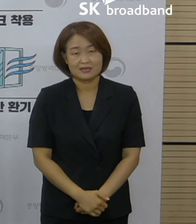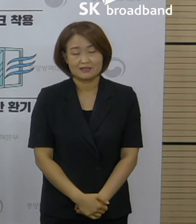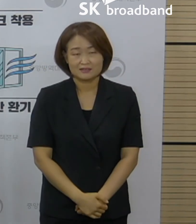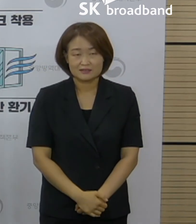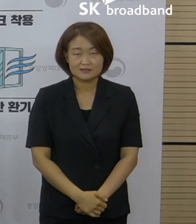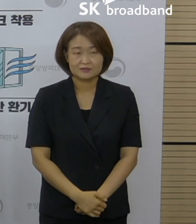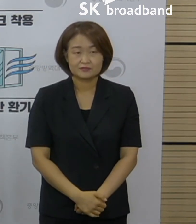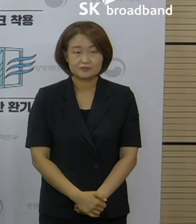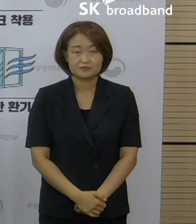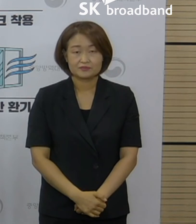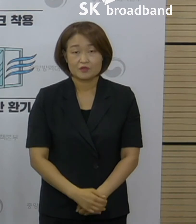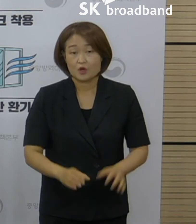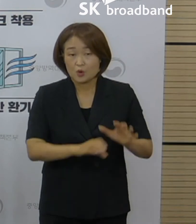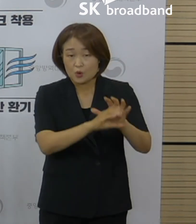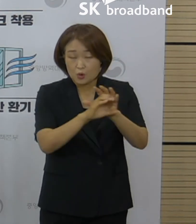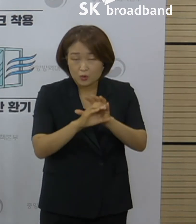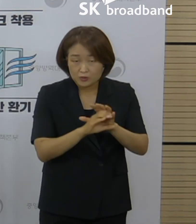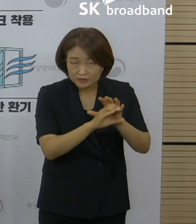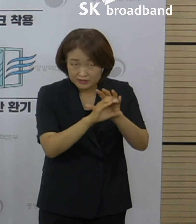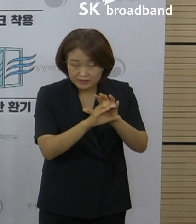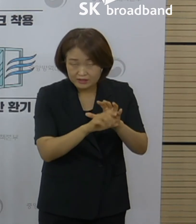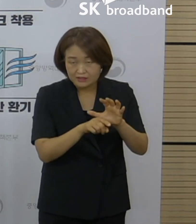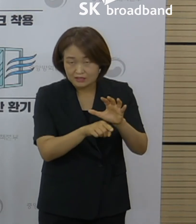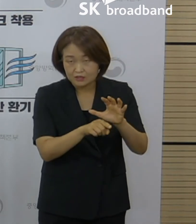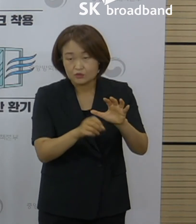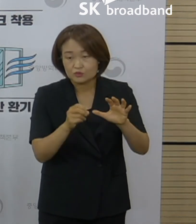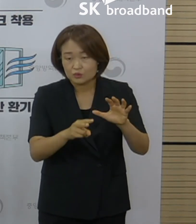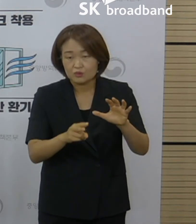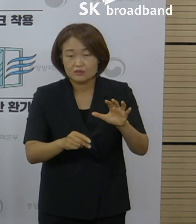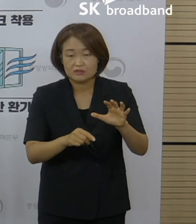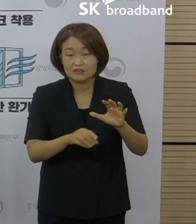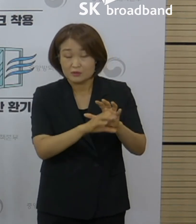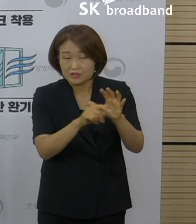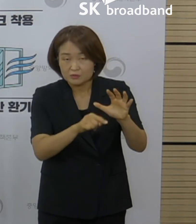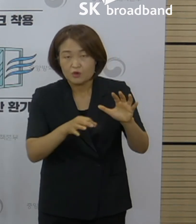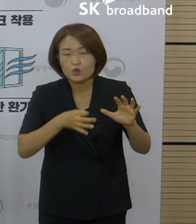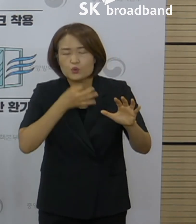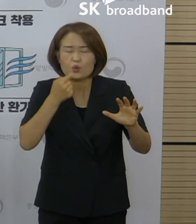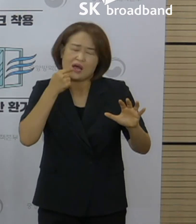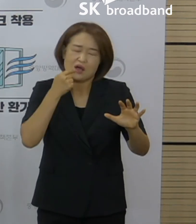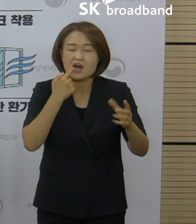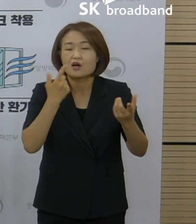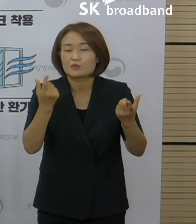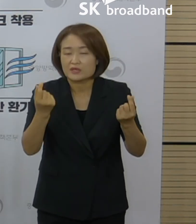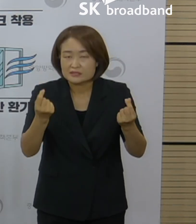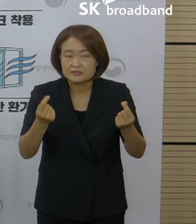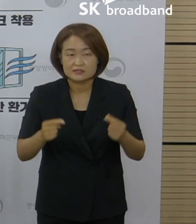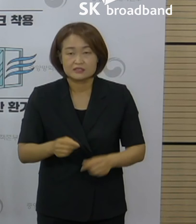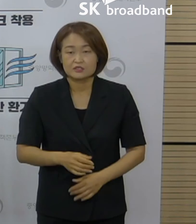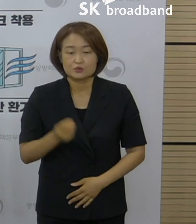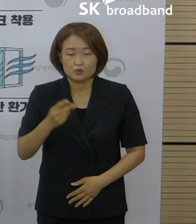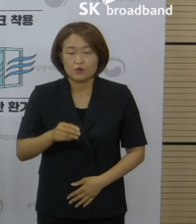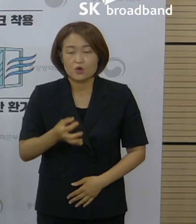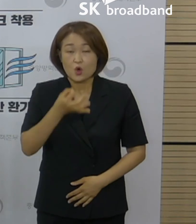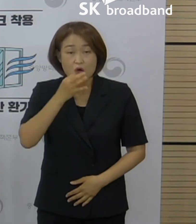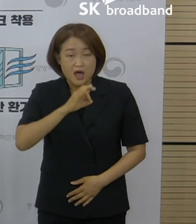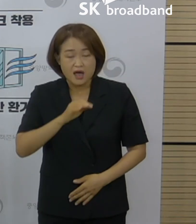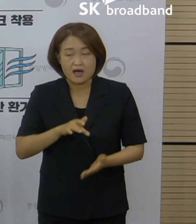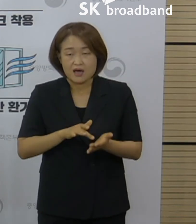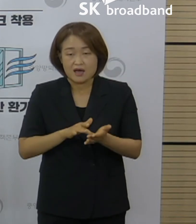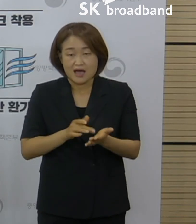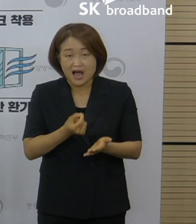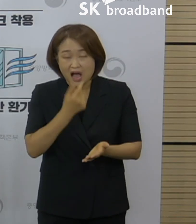당국에서도 코로나19와 관련해서 현재 계절 독감처럼 백신 그리고 효과적인 경구용 치료제,